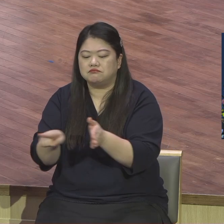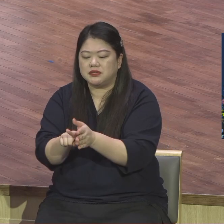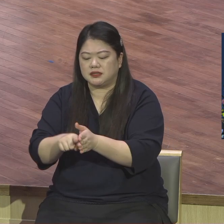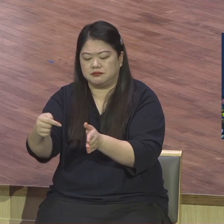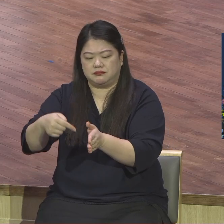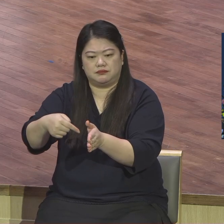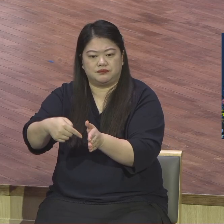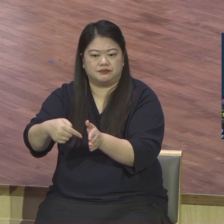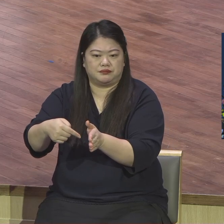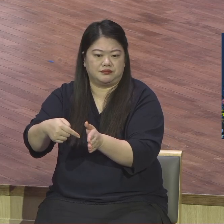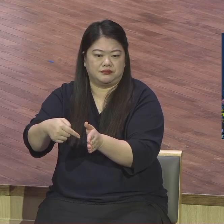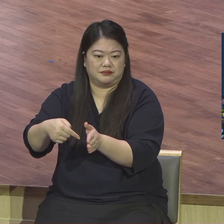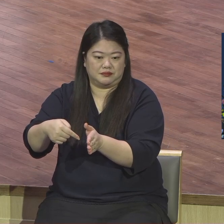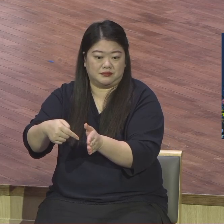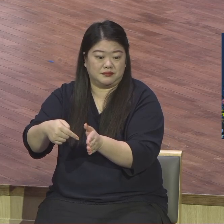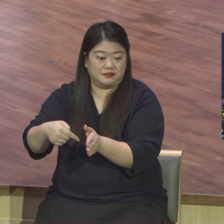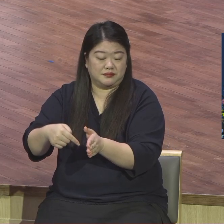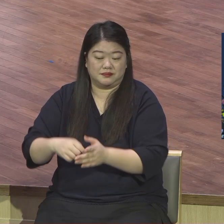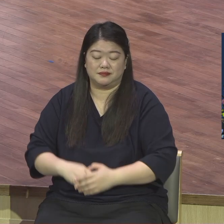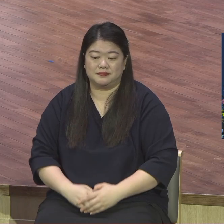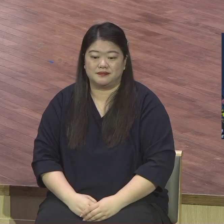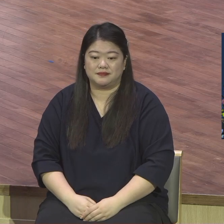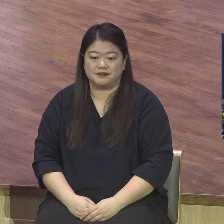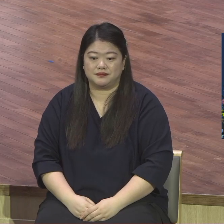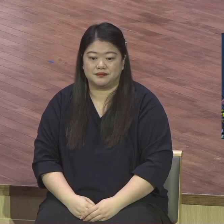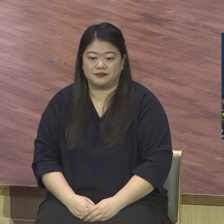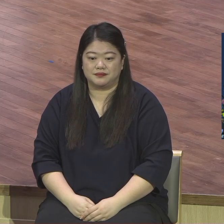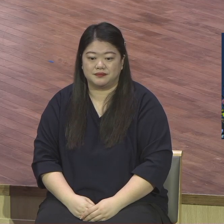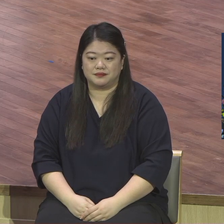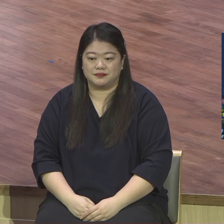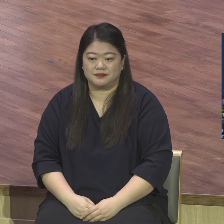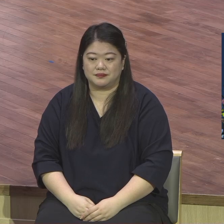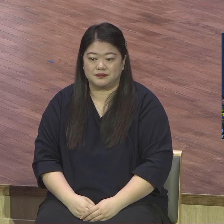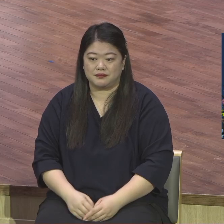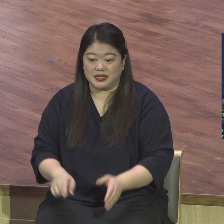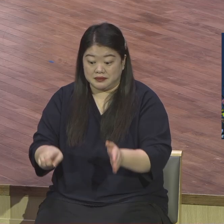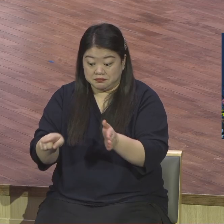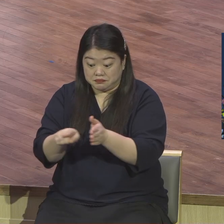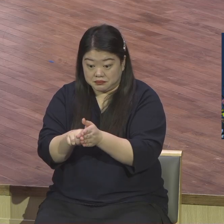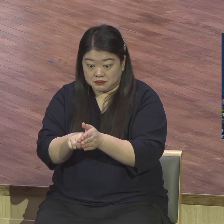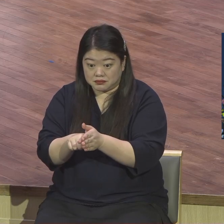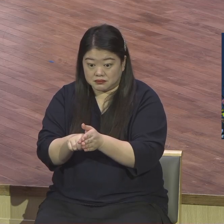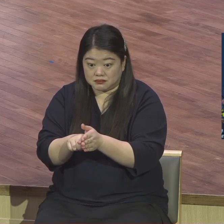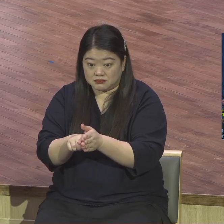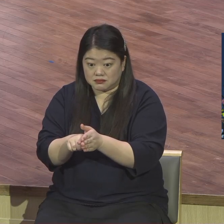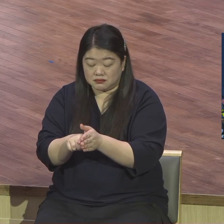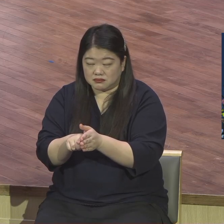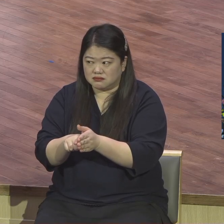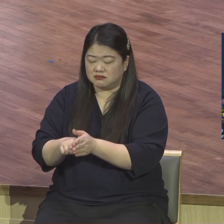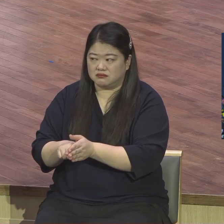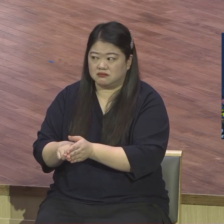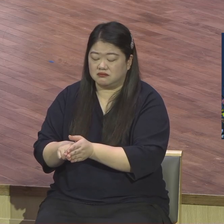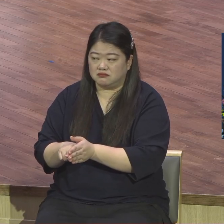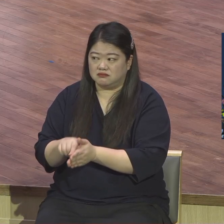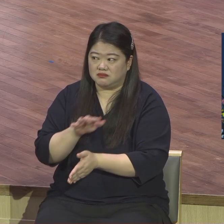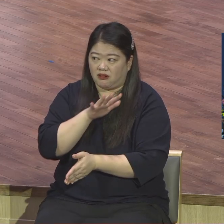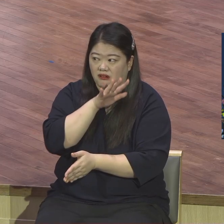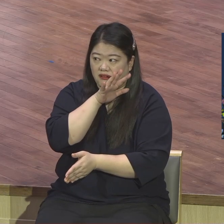항상 필요한 것이 뭐냐? 믿음이다. 왜 불평합니까? 왜